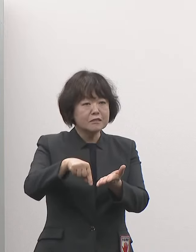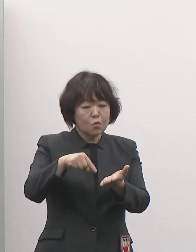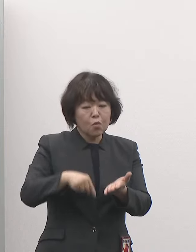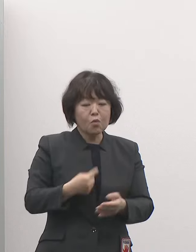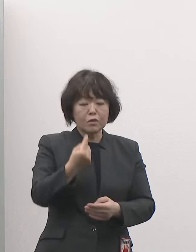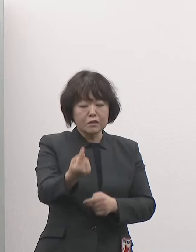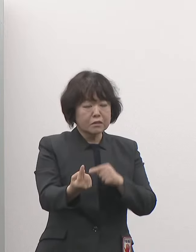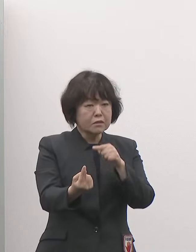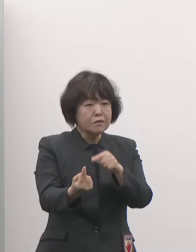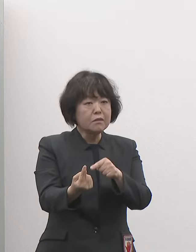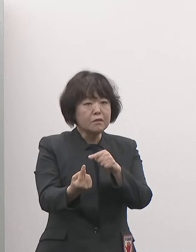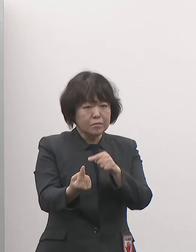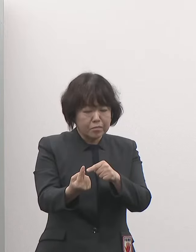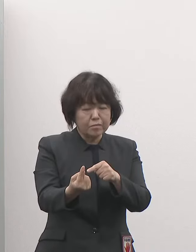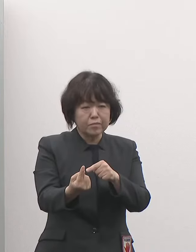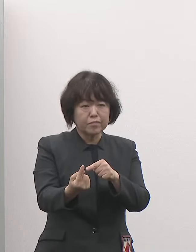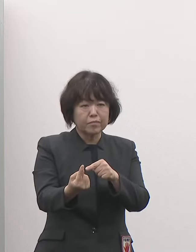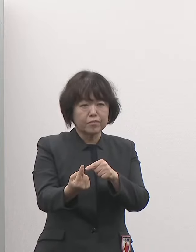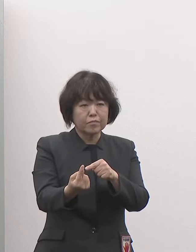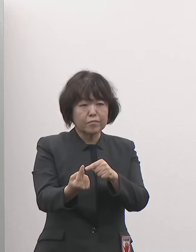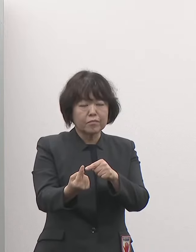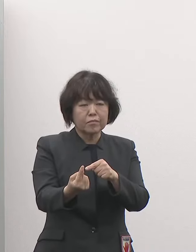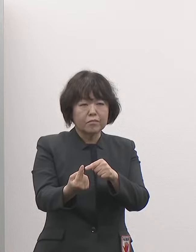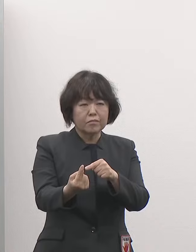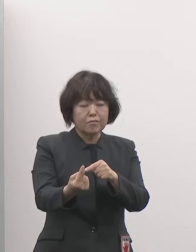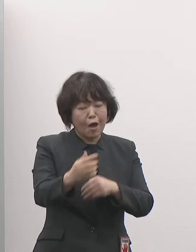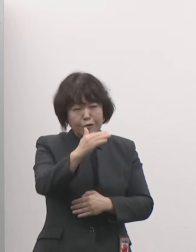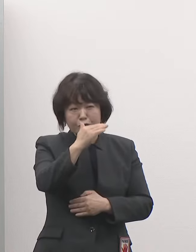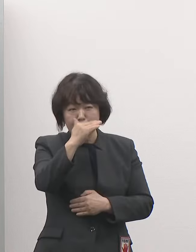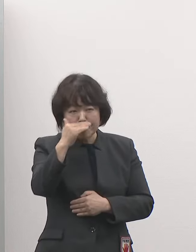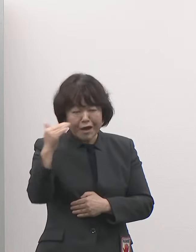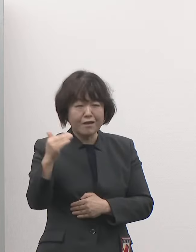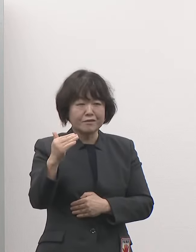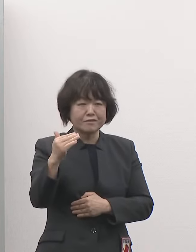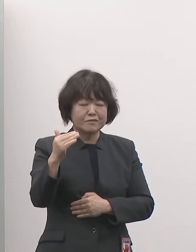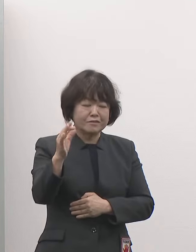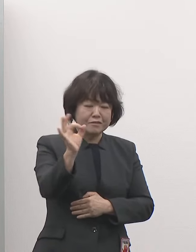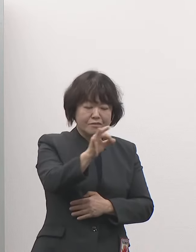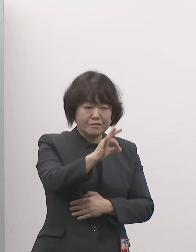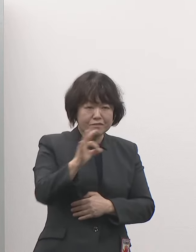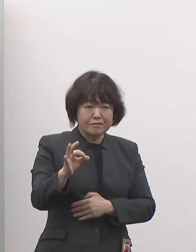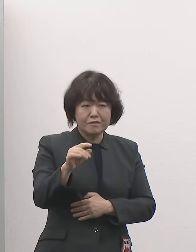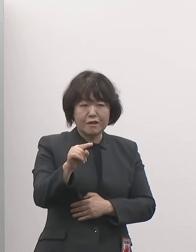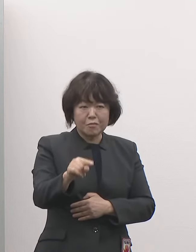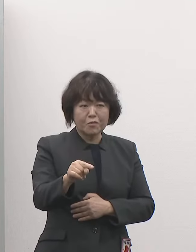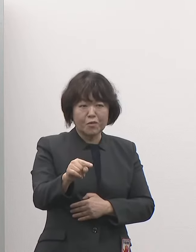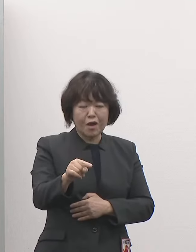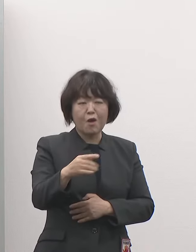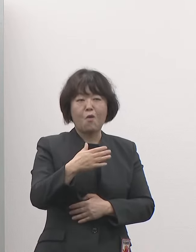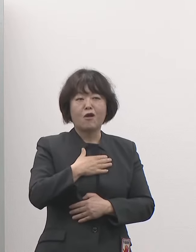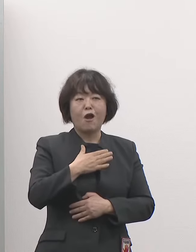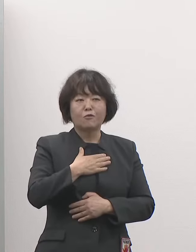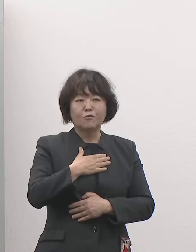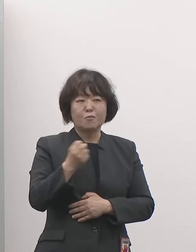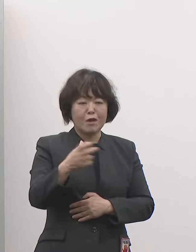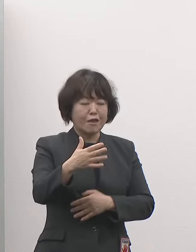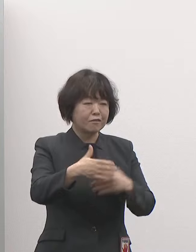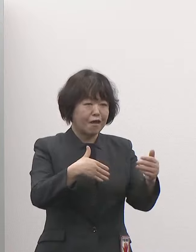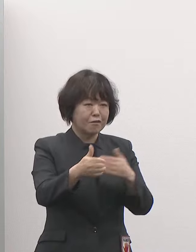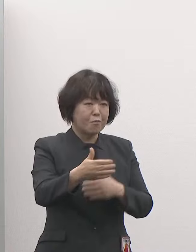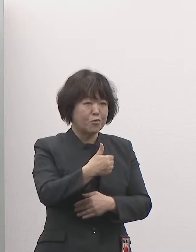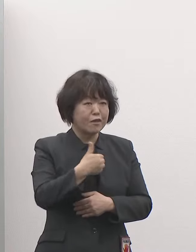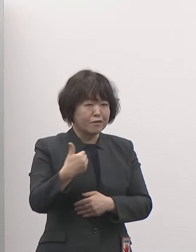京南地域のその、なんていうんですかね、その、素晴らしいものがこう見えて、そして体験できる、ある